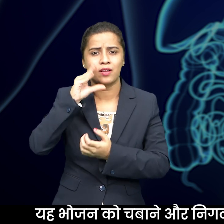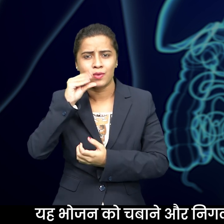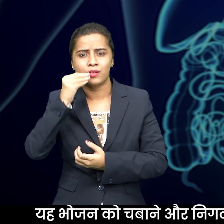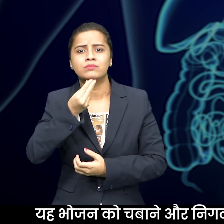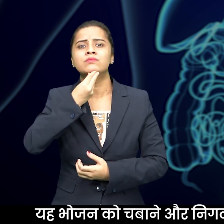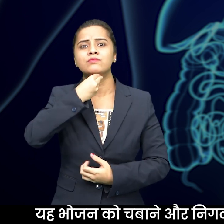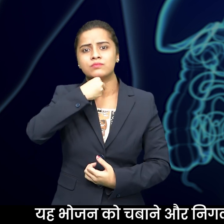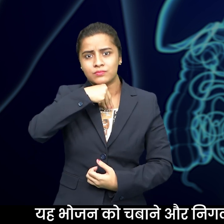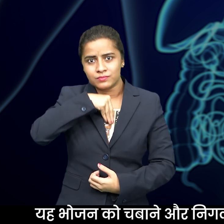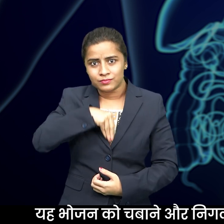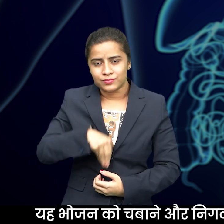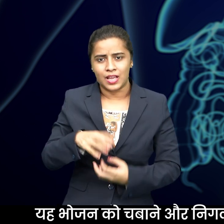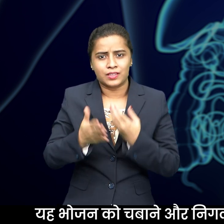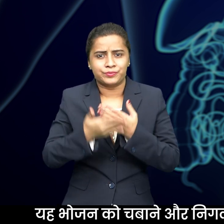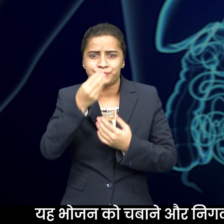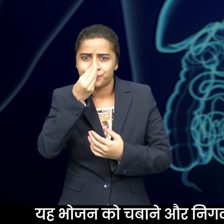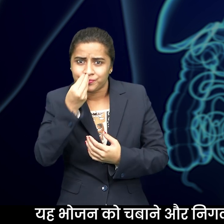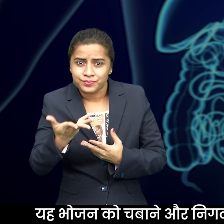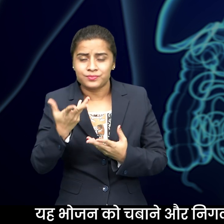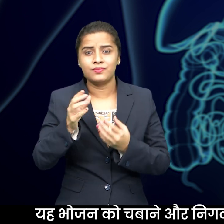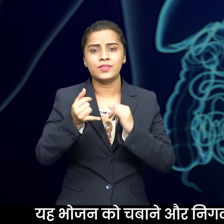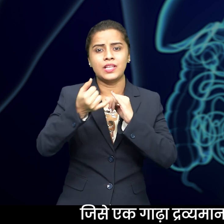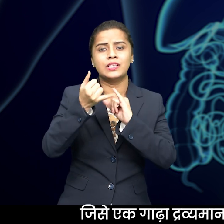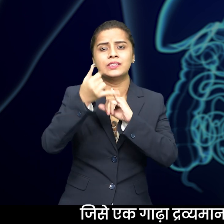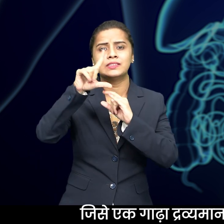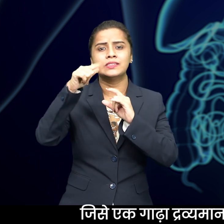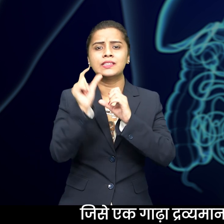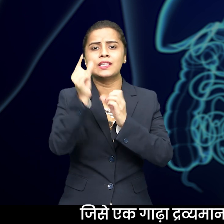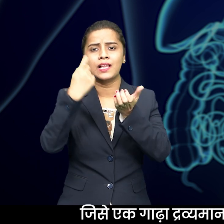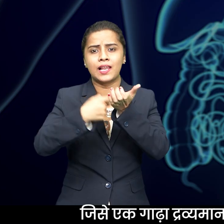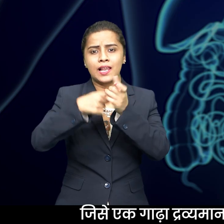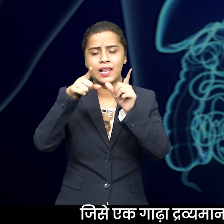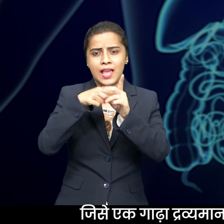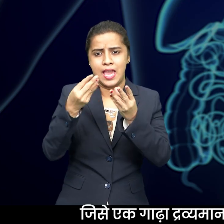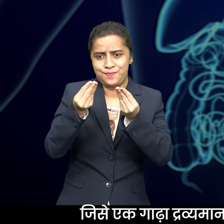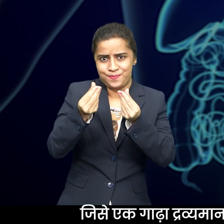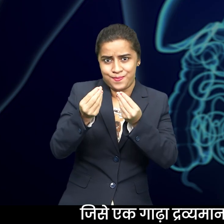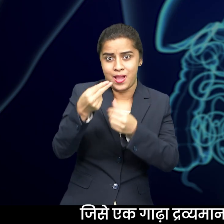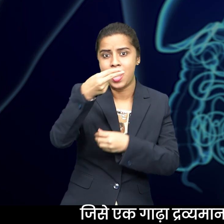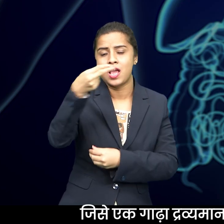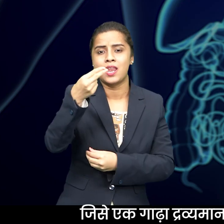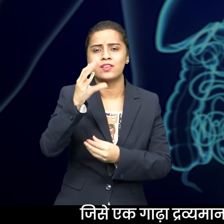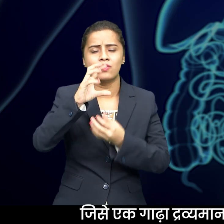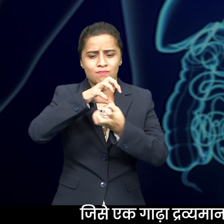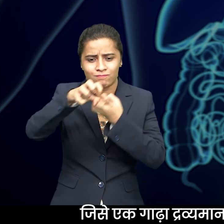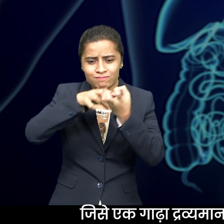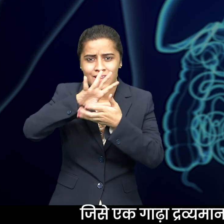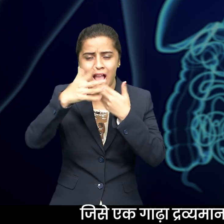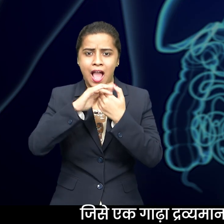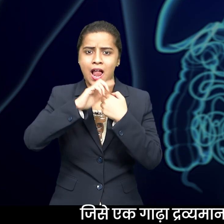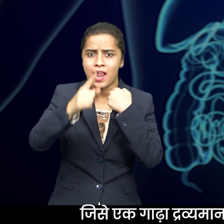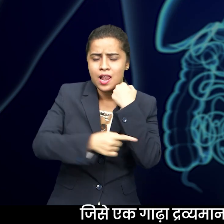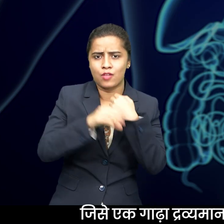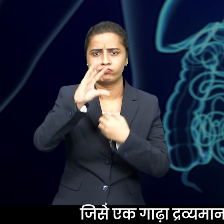आसान बनाने के लिए नम करते हैं, जिसे एक गाढ़ा द्रव्यमान